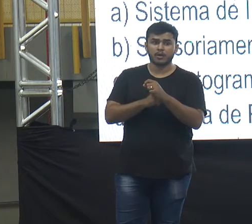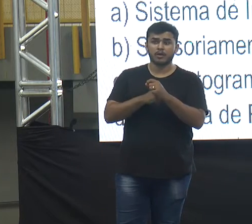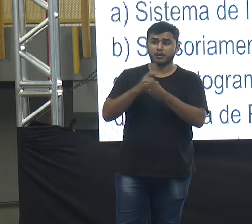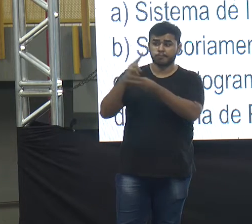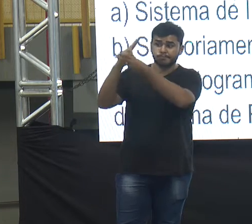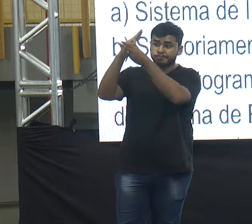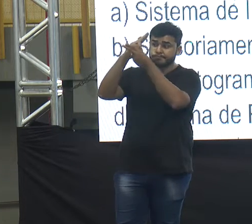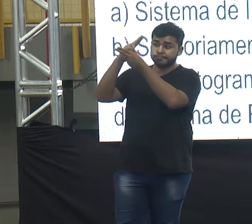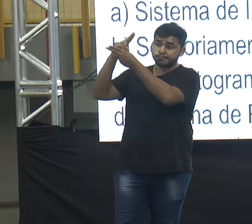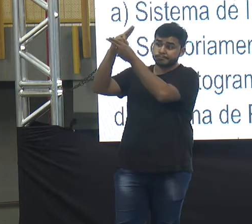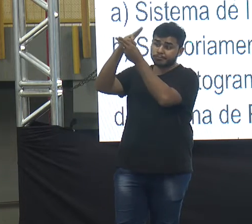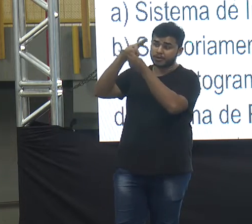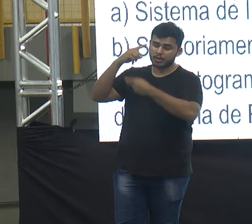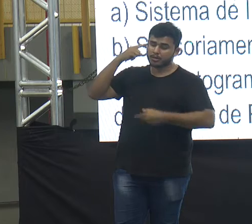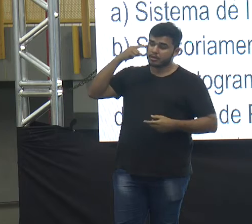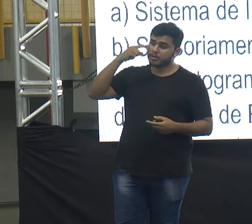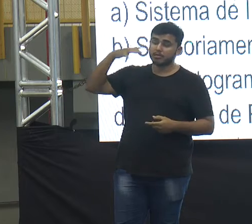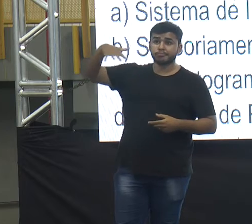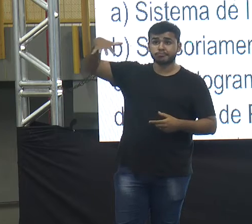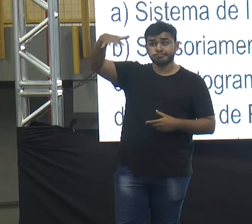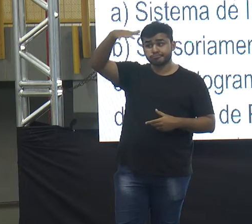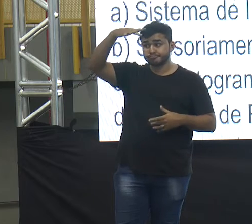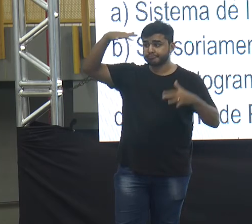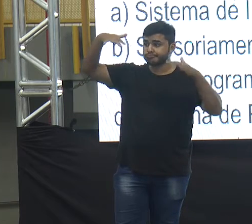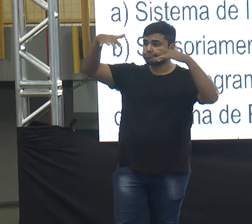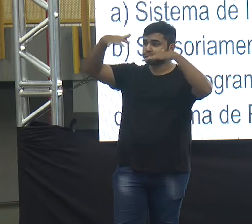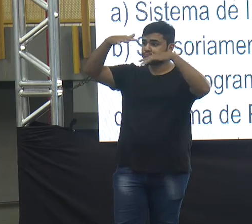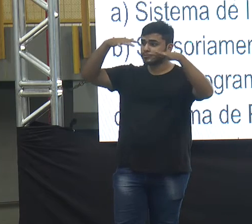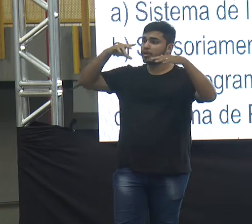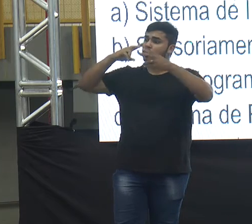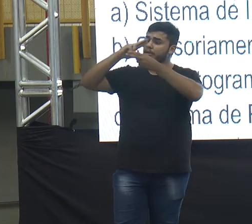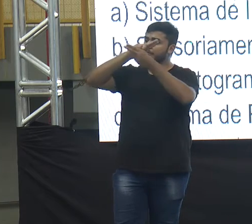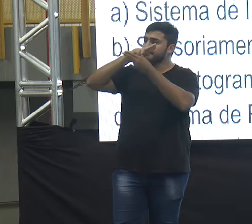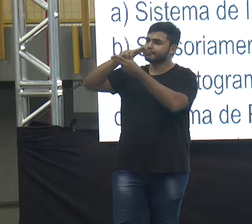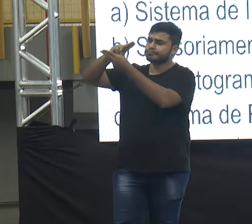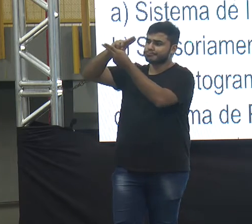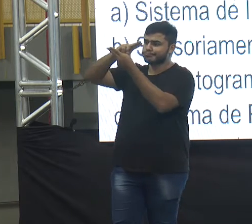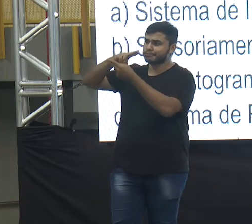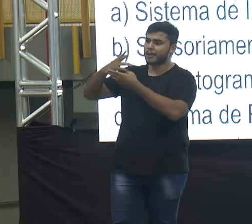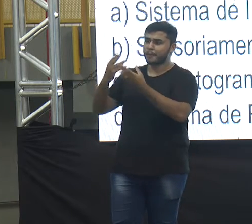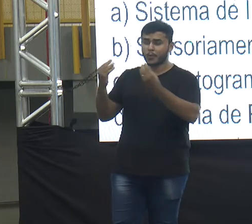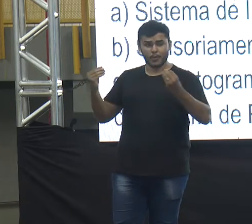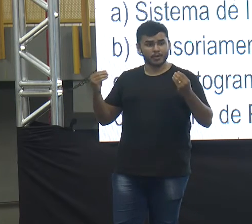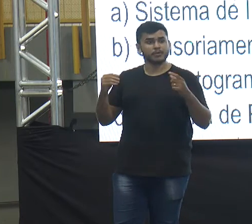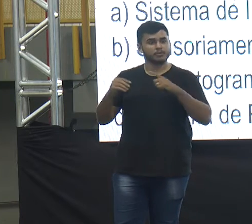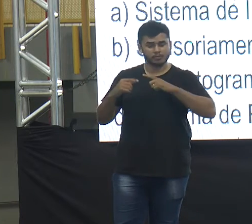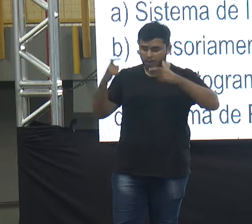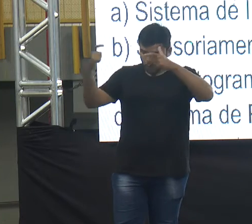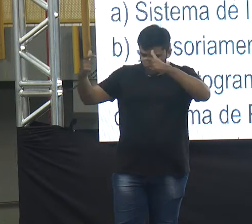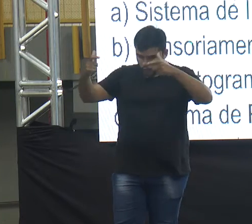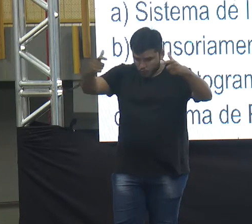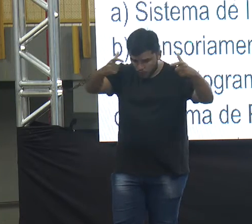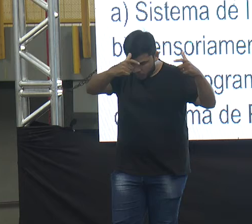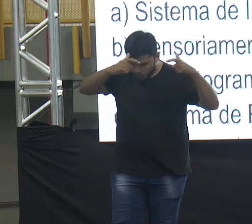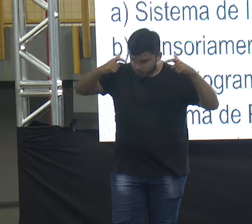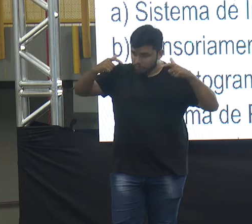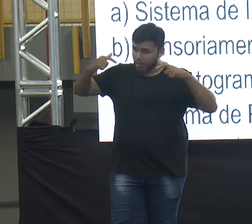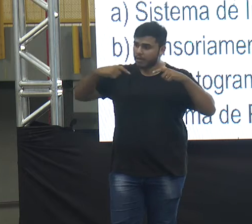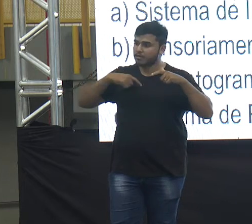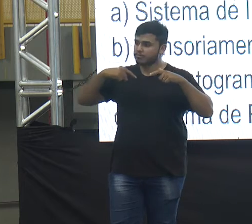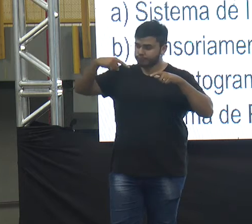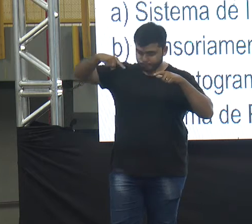partir dos satélites que estão na nossa órbita. São vários satélites que te dão esse posicionamento e que é